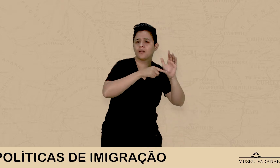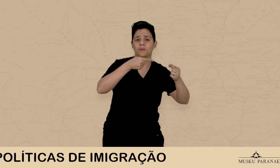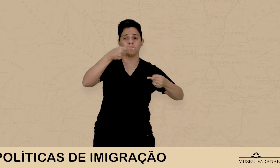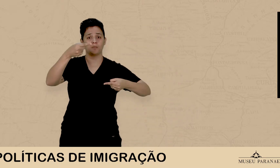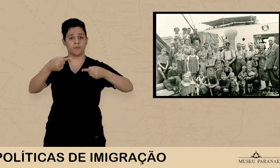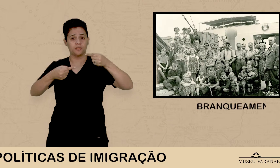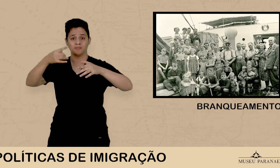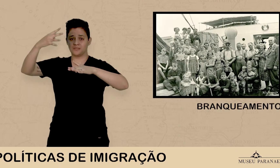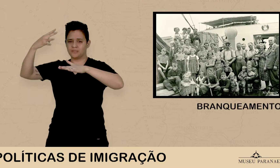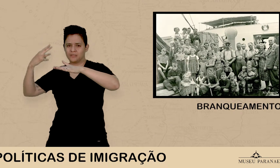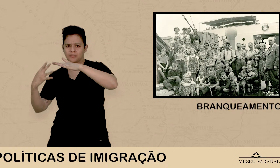população.